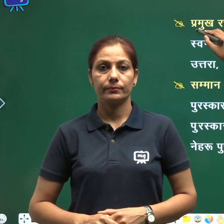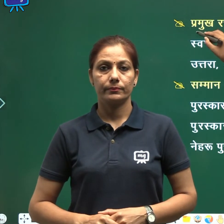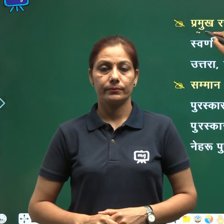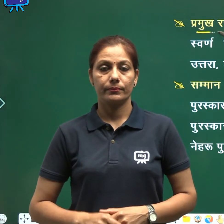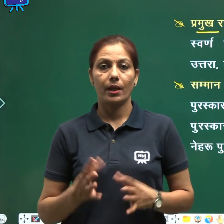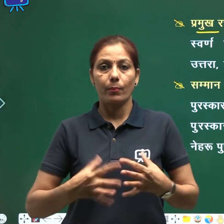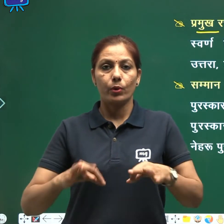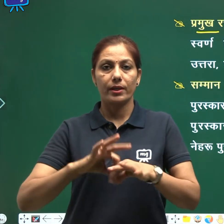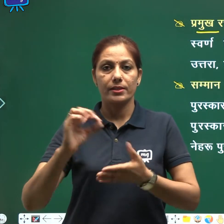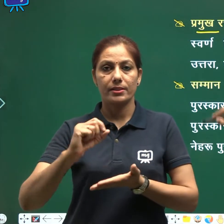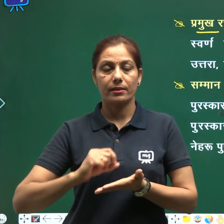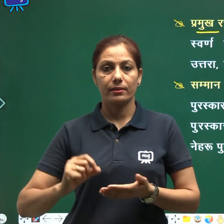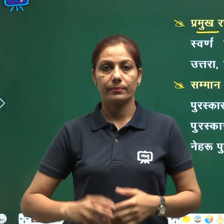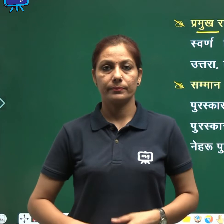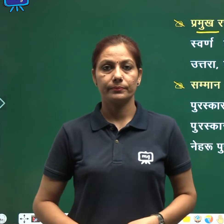प्रमुख रचनाएं